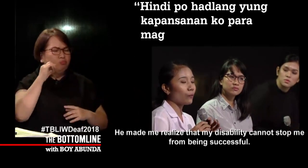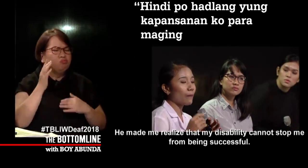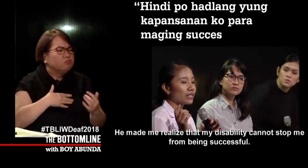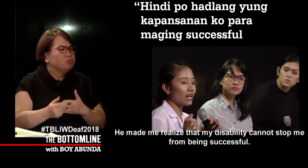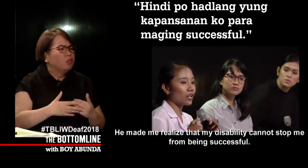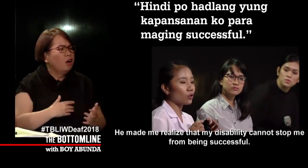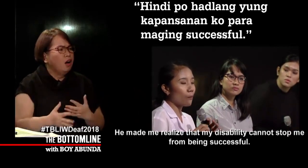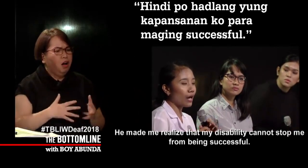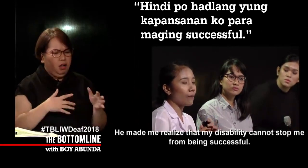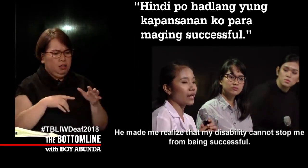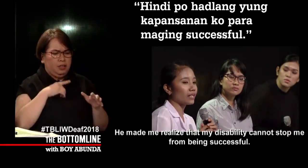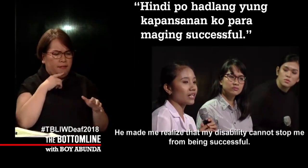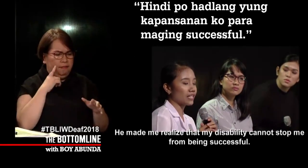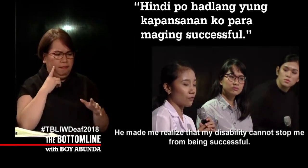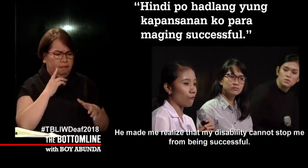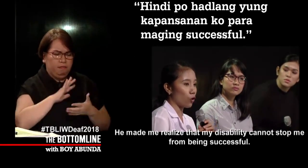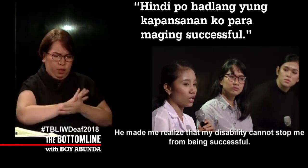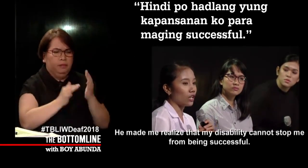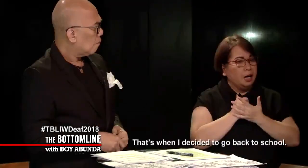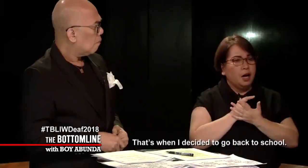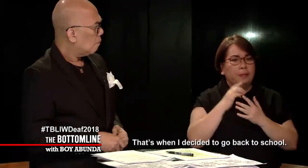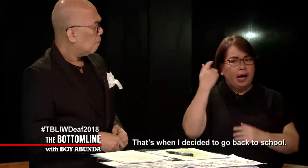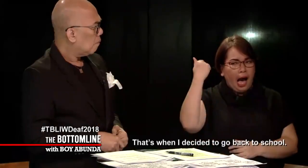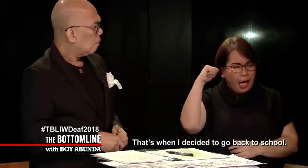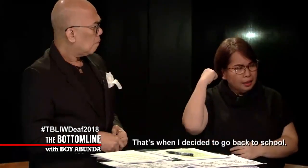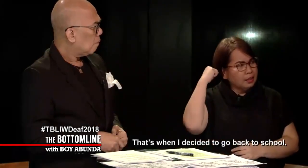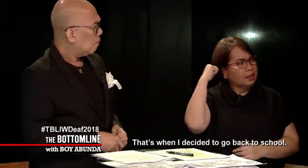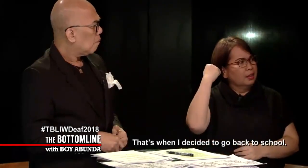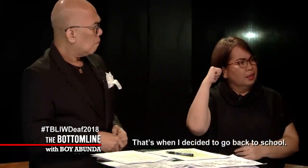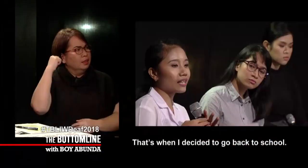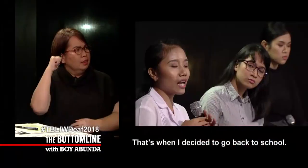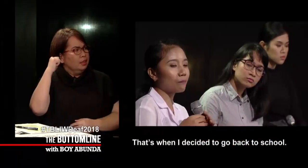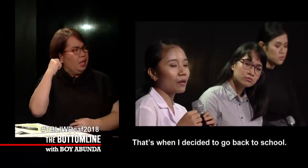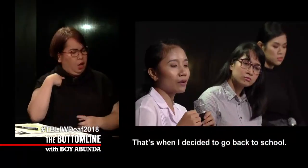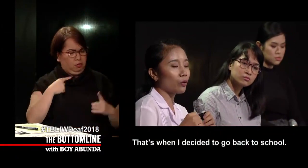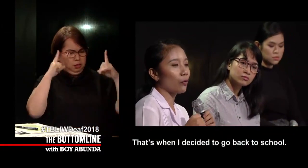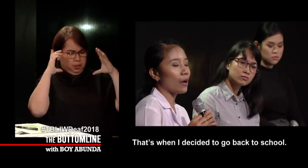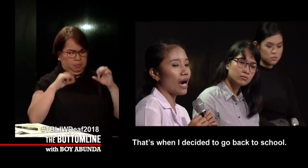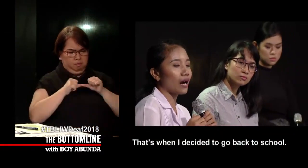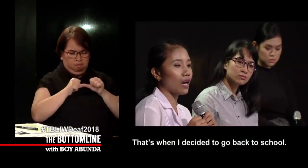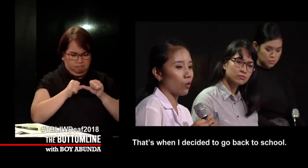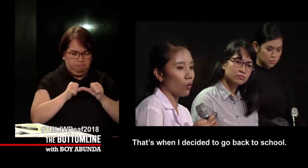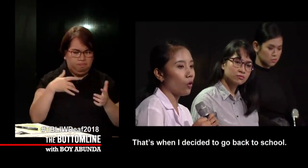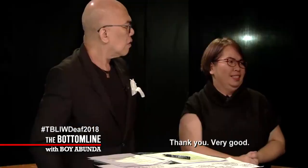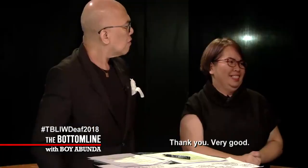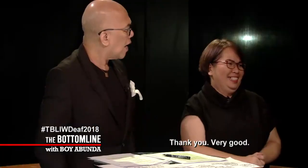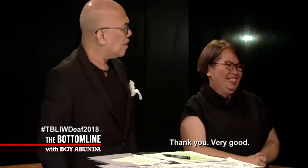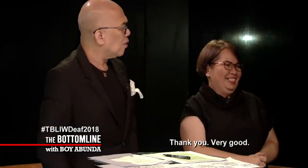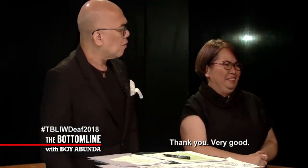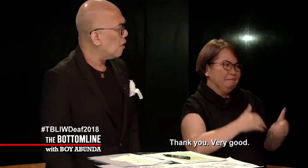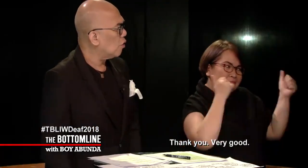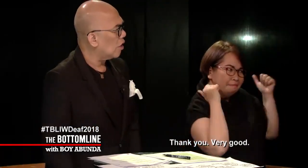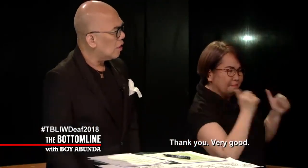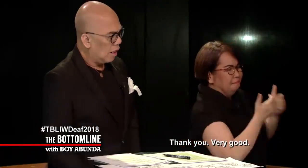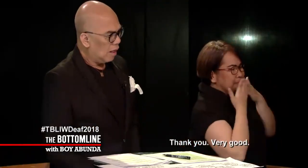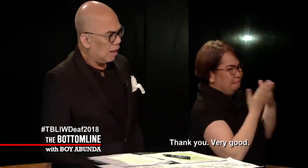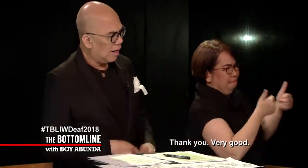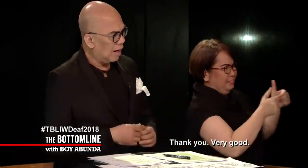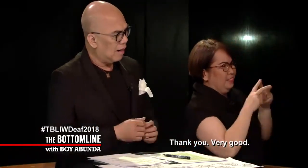yung kapansanan ko para maging successful. Doon po ako nag-decide na ipagpatuloy yung pag-aaral ko. Thank you. Very